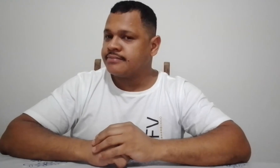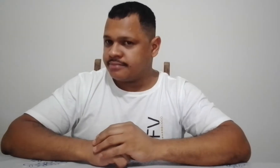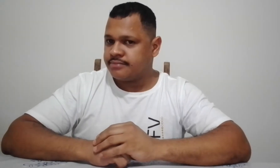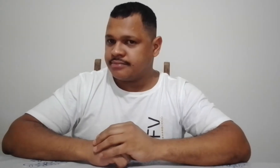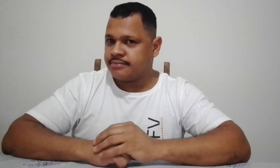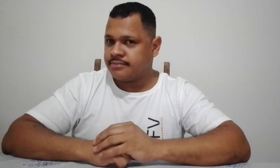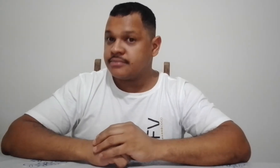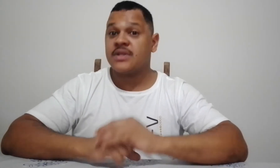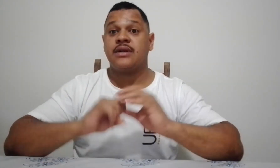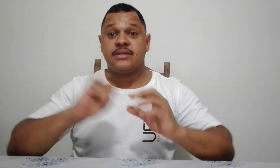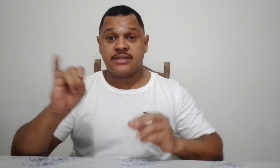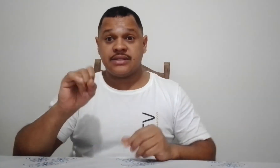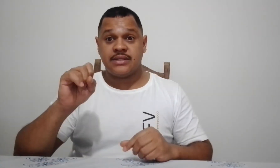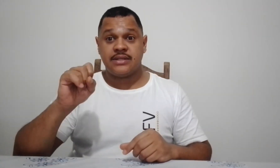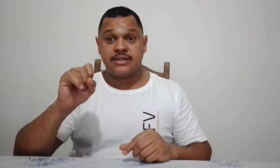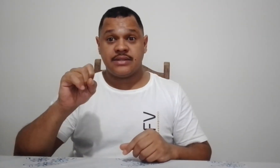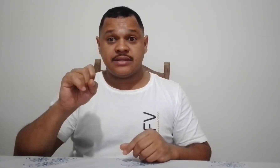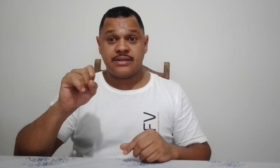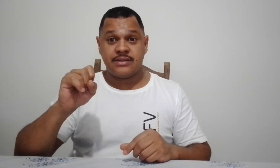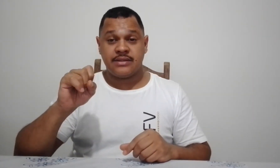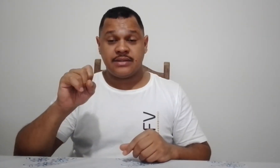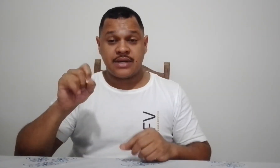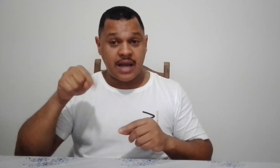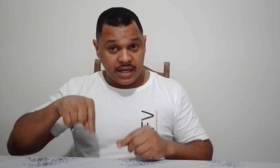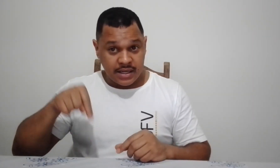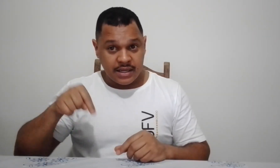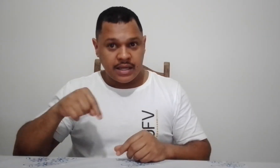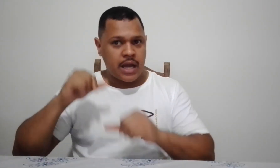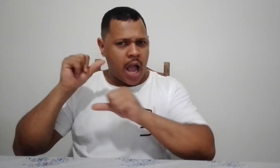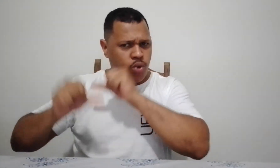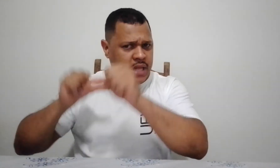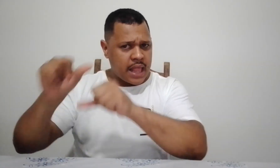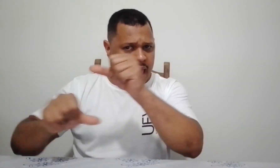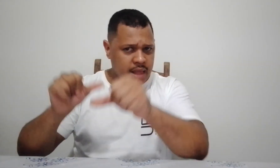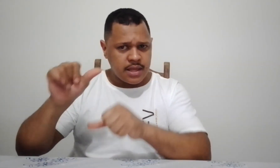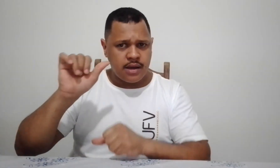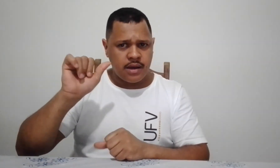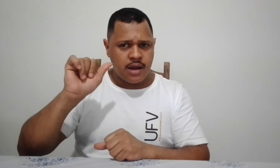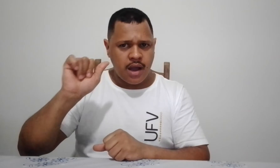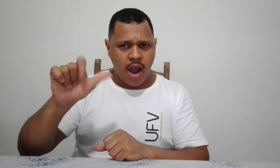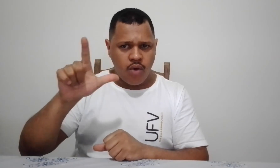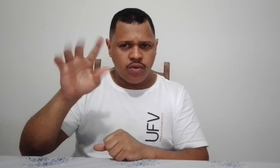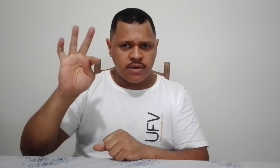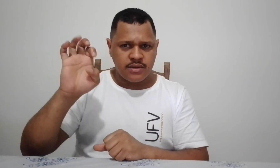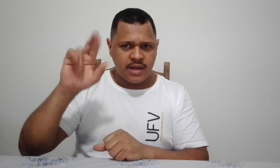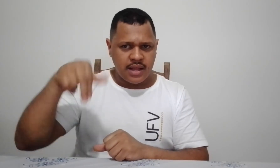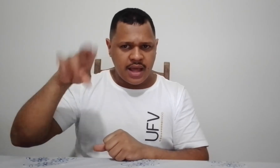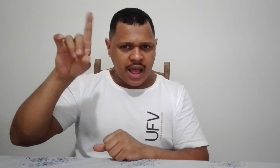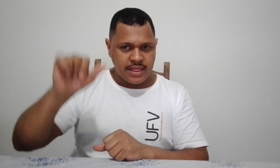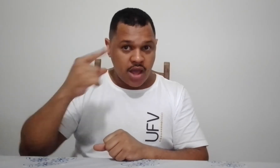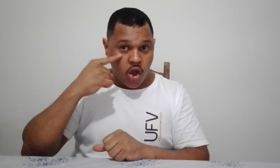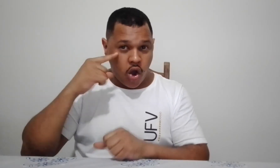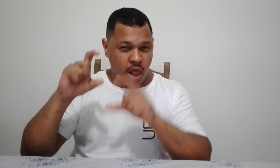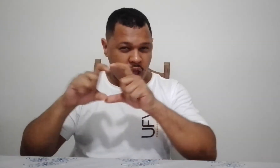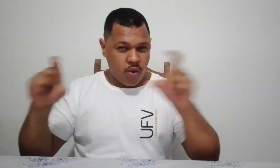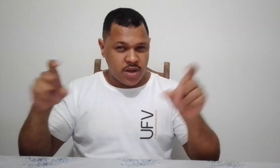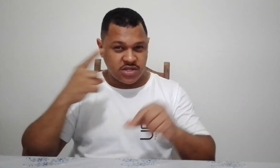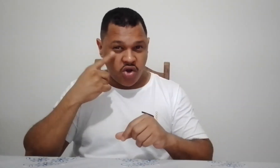Se a gente fizer isso para circuito de corrente alternada, olha a equação que dá. Aí a gente pensa, nossa, mas que